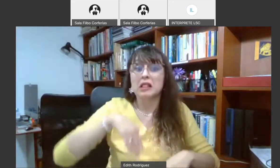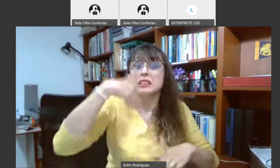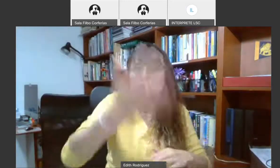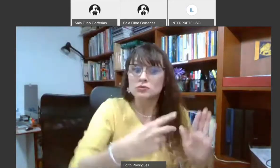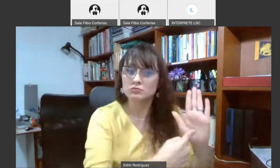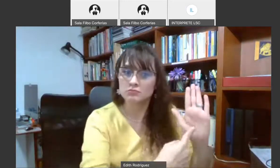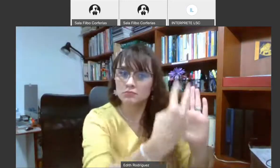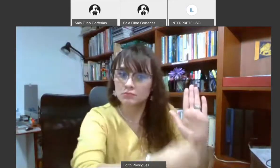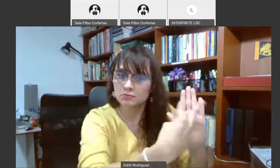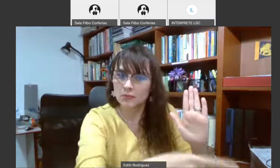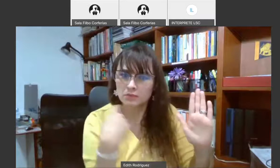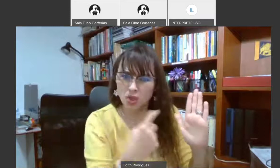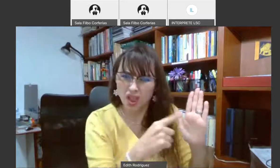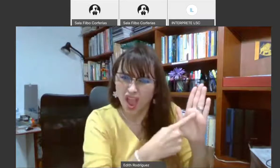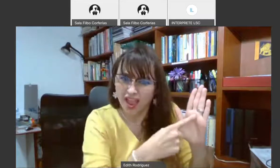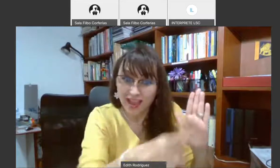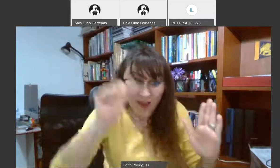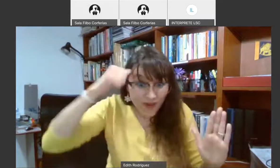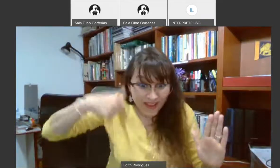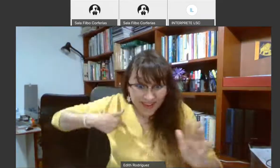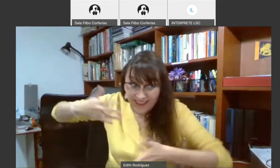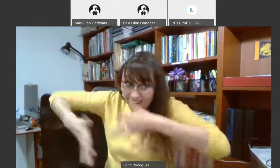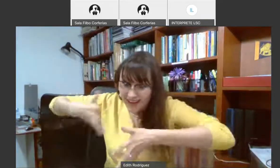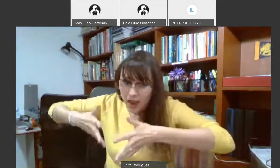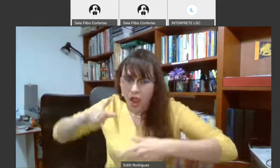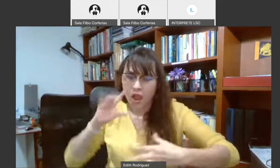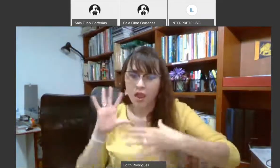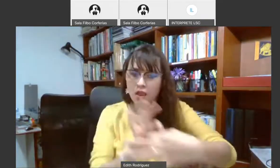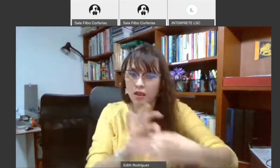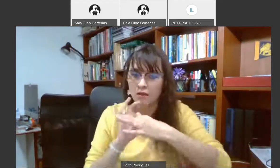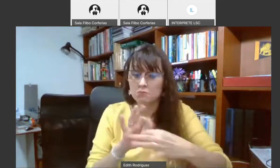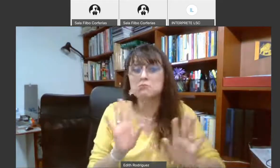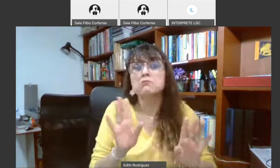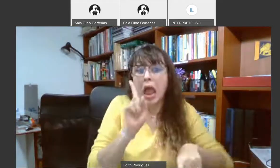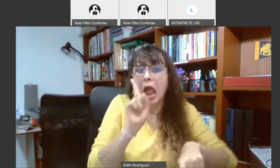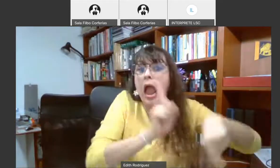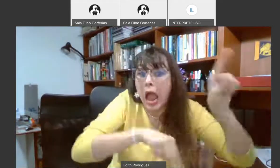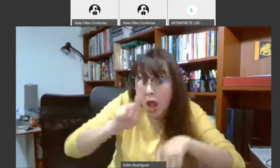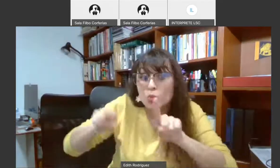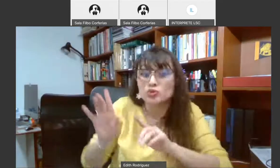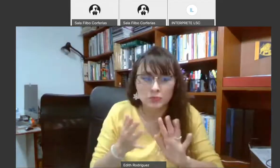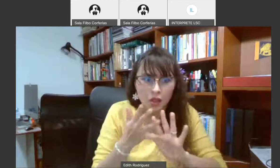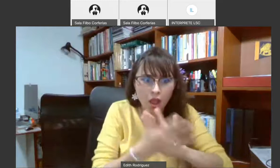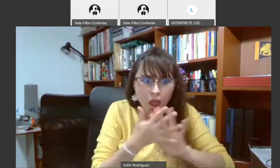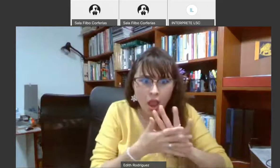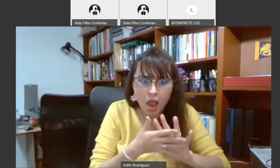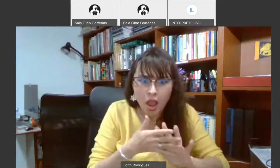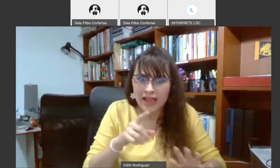y poderla pasar de forma, en la lengua de señas usando todos los recursos espaciales.